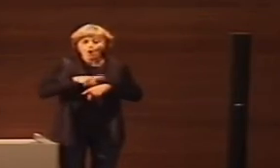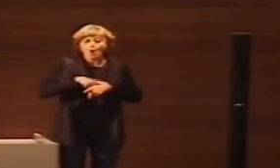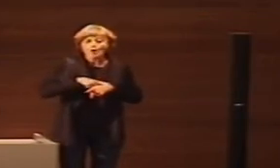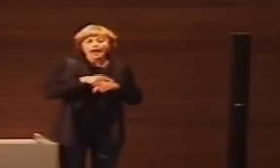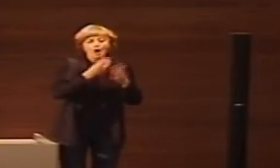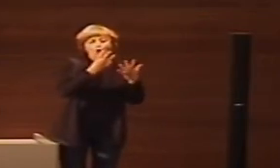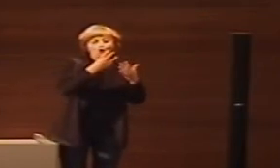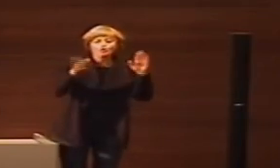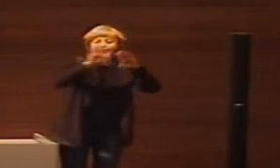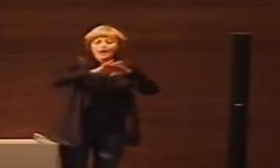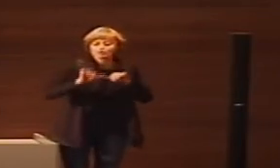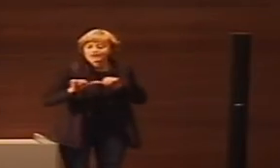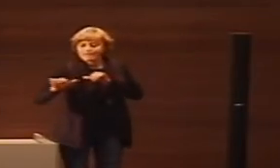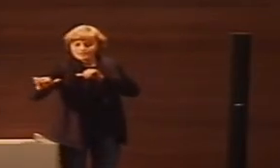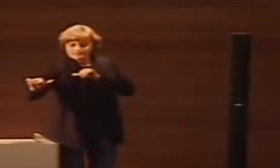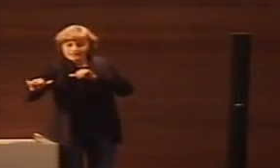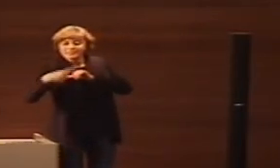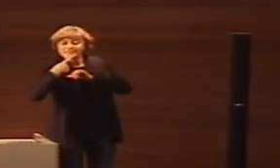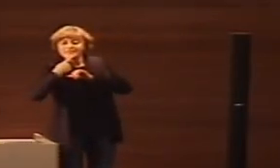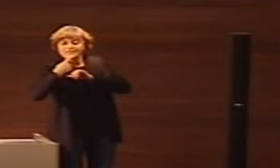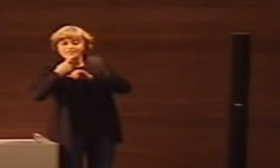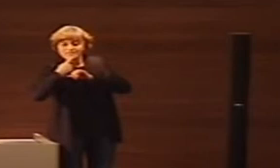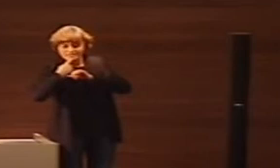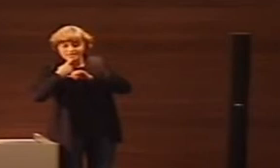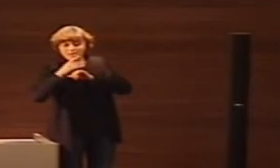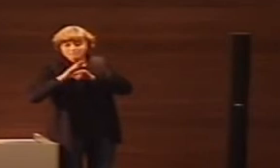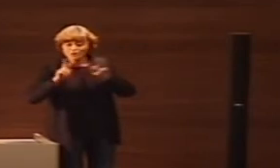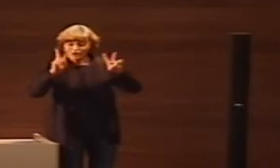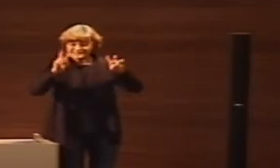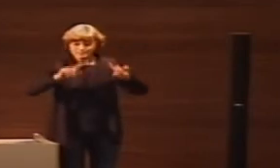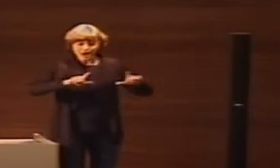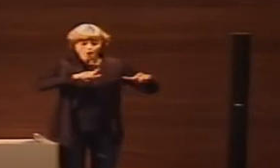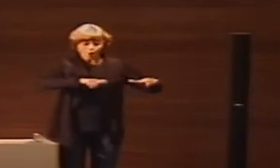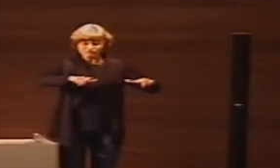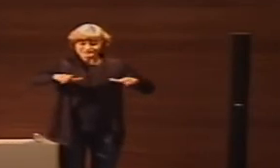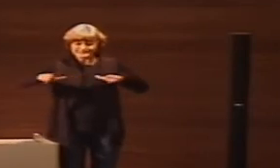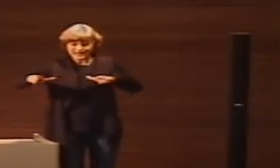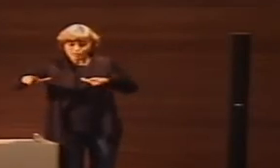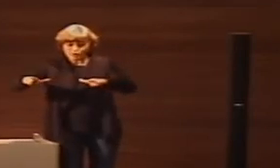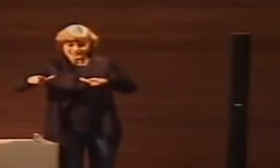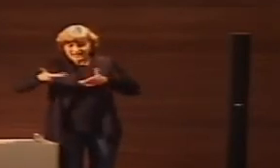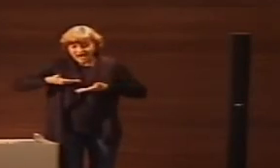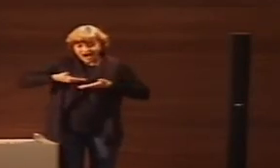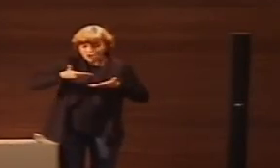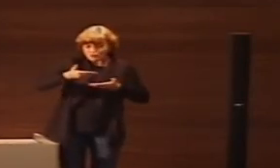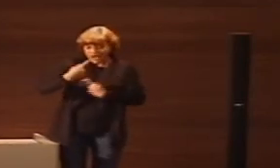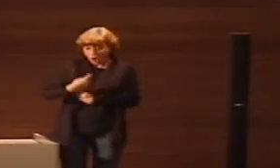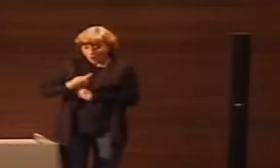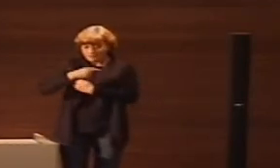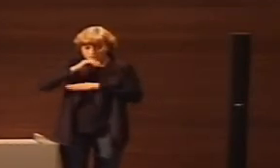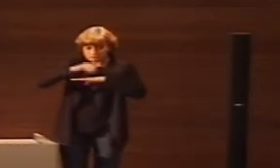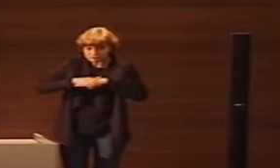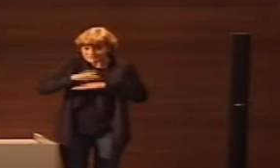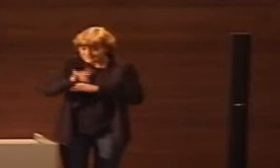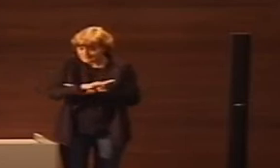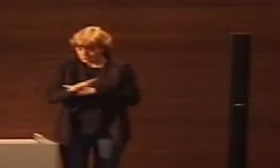pero el sistema de contenedores, claro, no facilita la implementación de esta obligatoriedad, ¿no? El